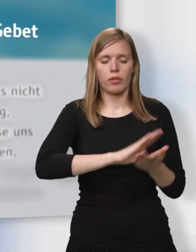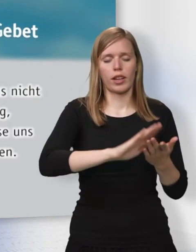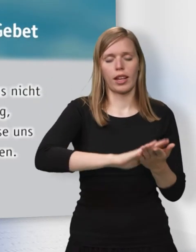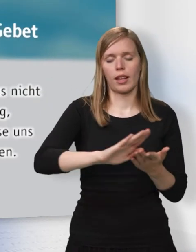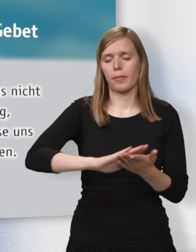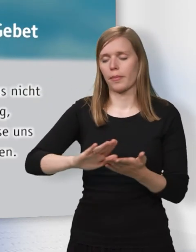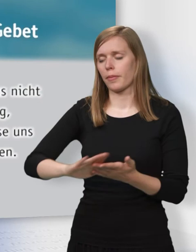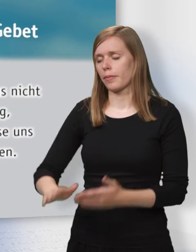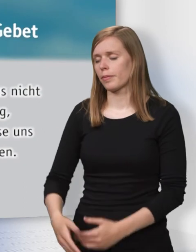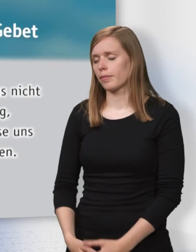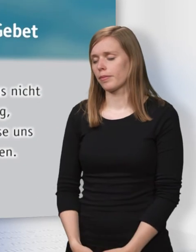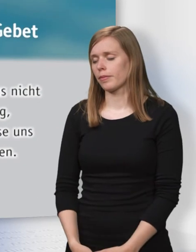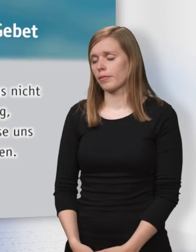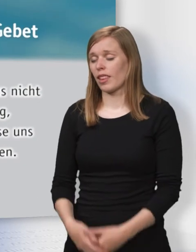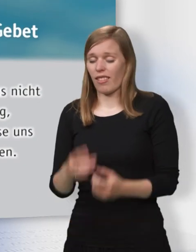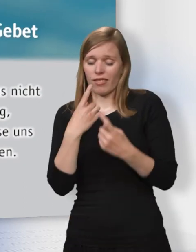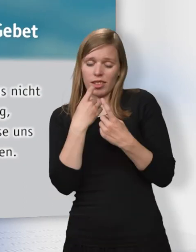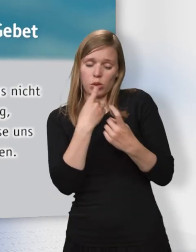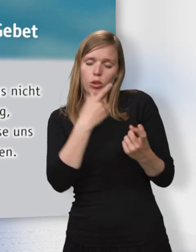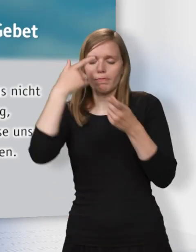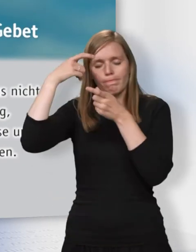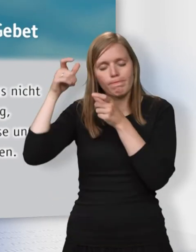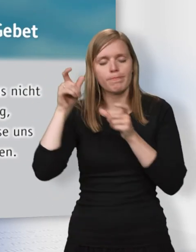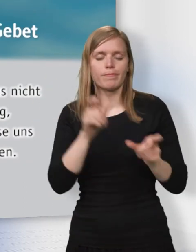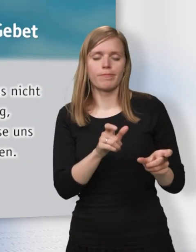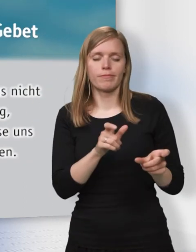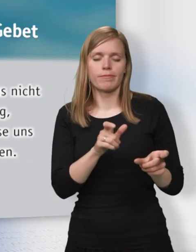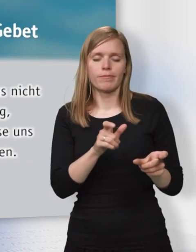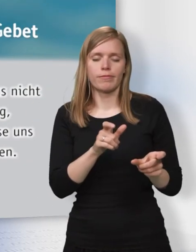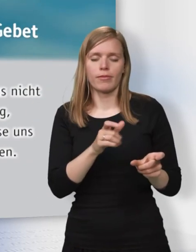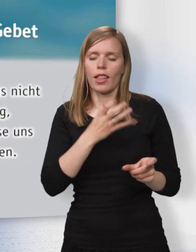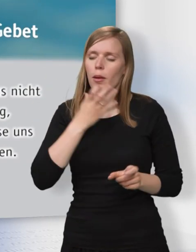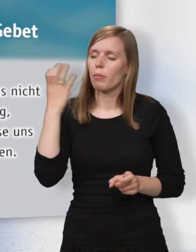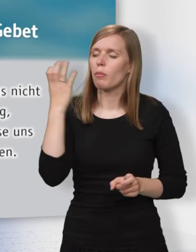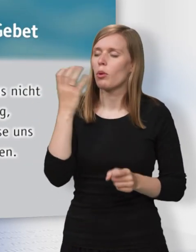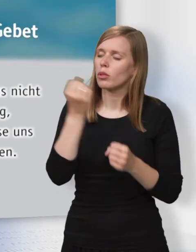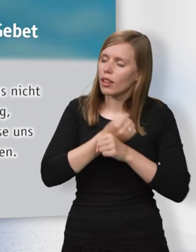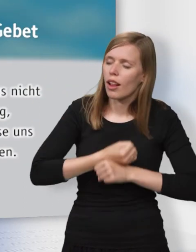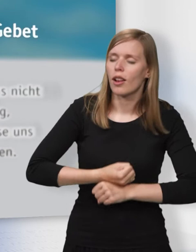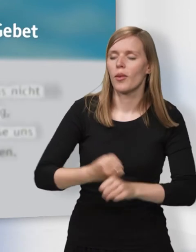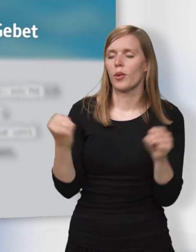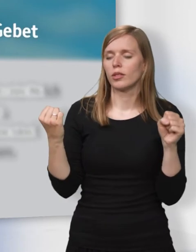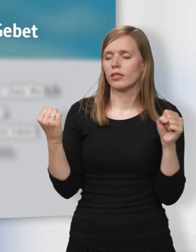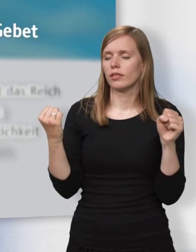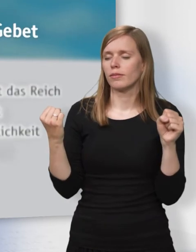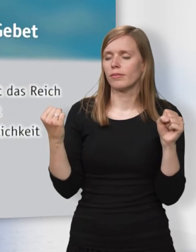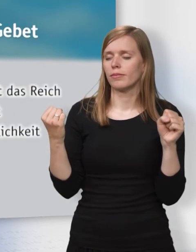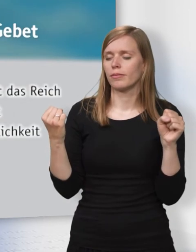Schuldigern. Und führe uns nicht in Versuchung, sondern erlöse uns von dem